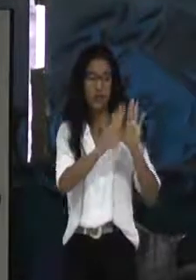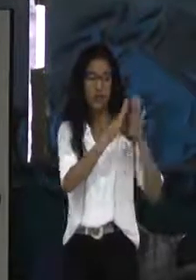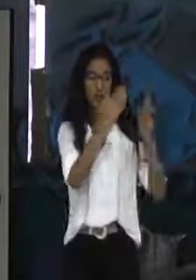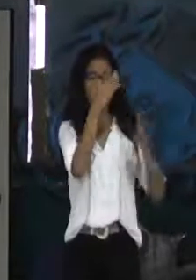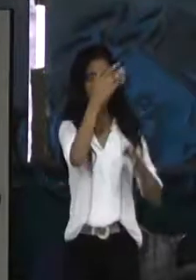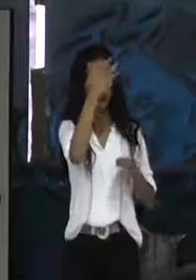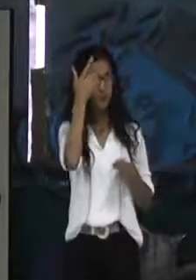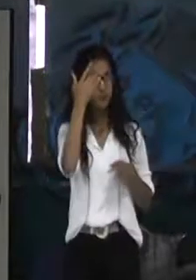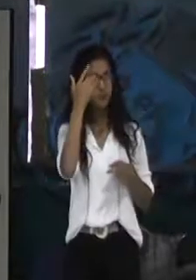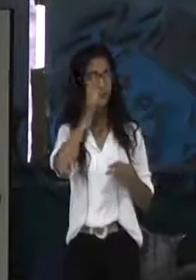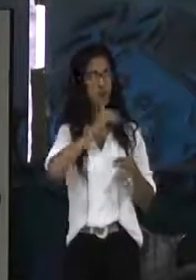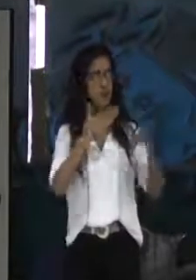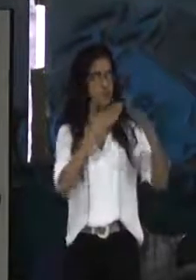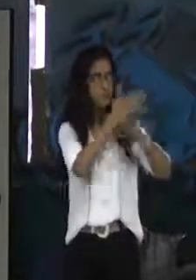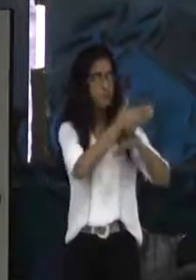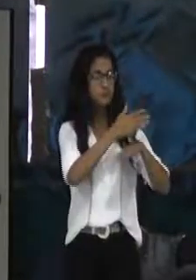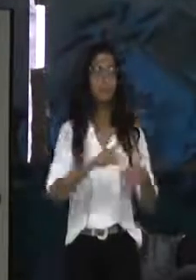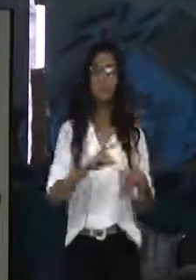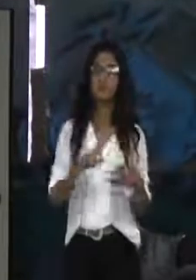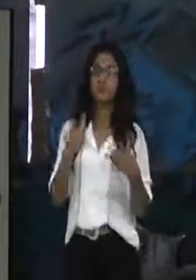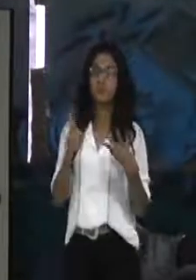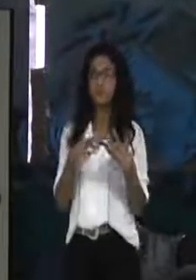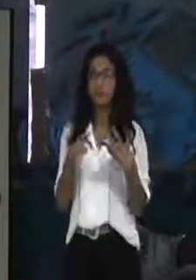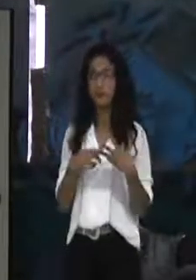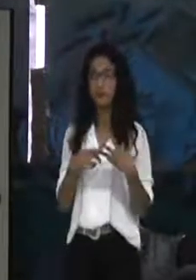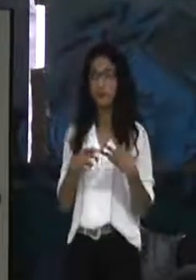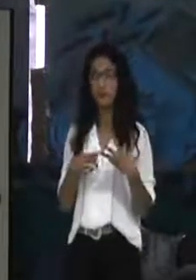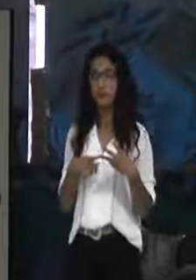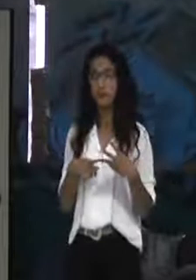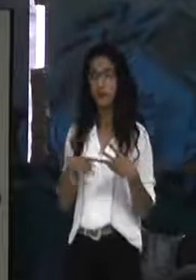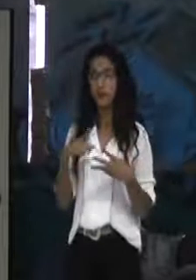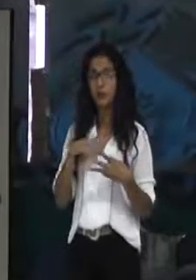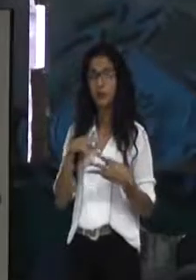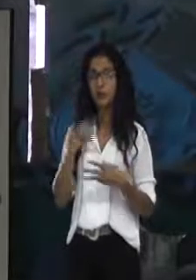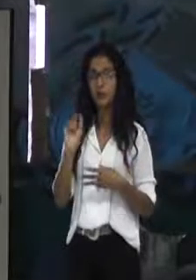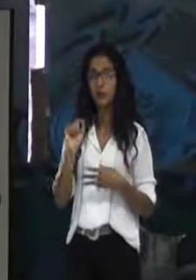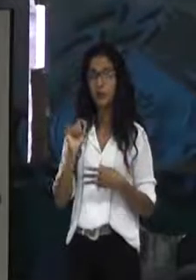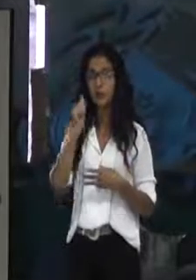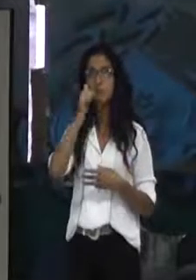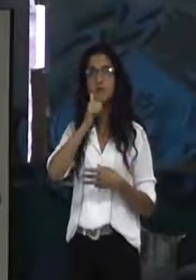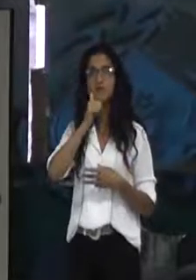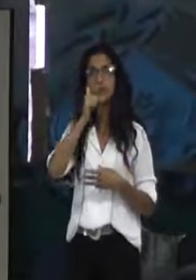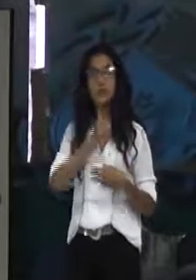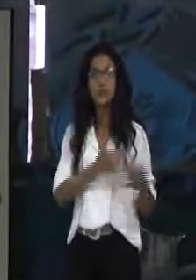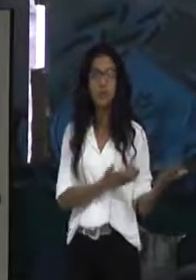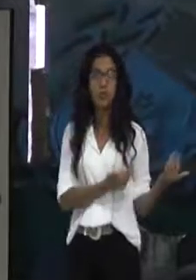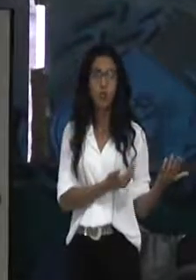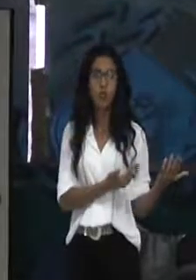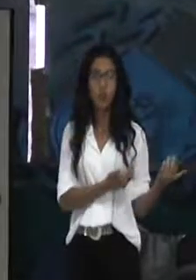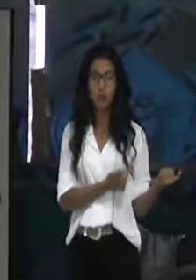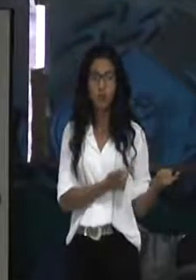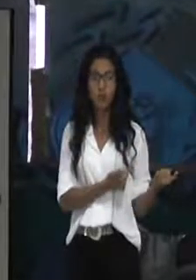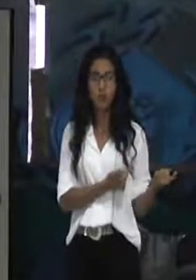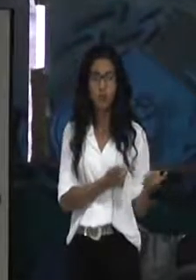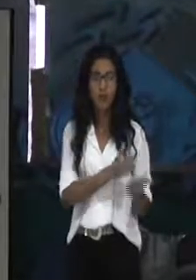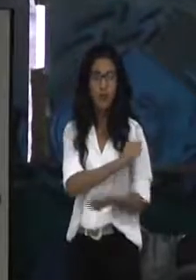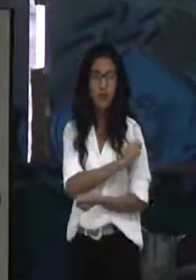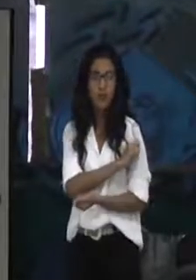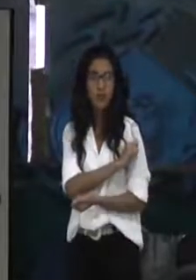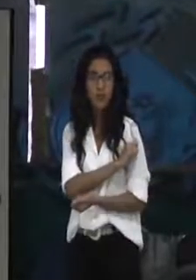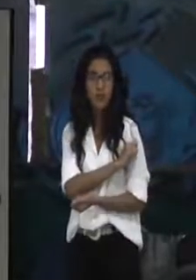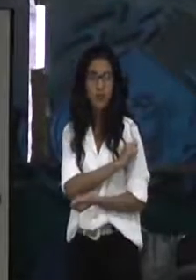sido acolhida no hospital. Recentemente, nós vimos uma jovem estudante ter um